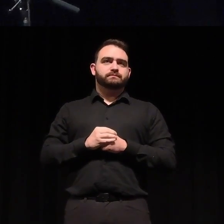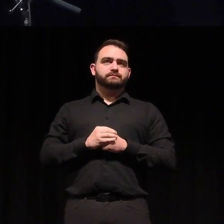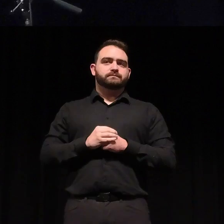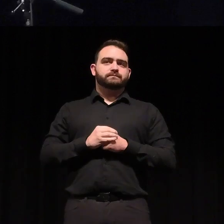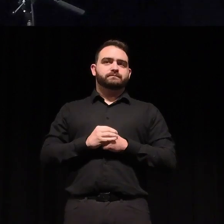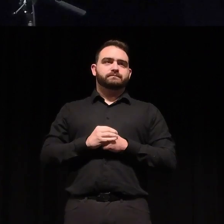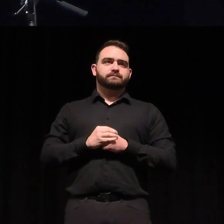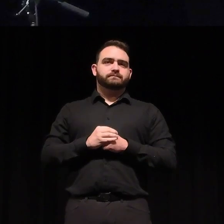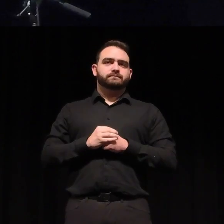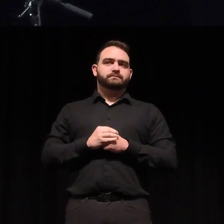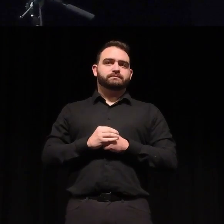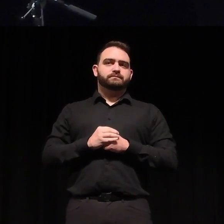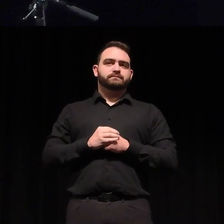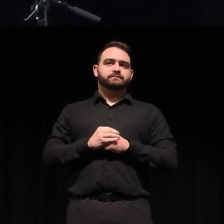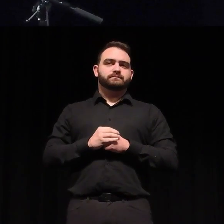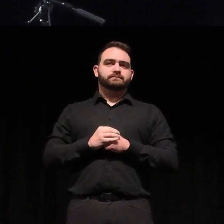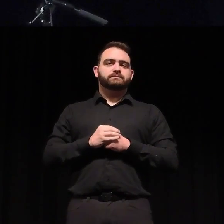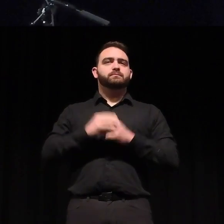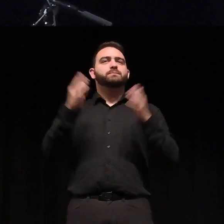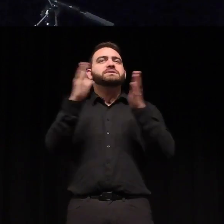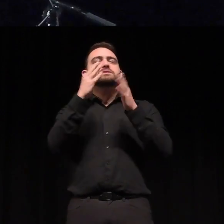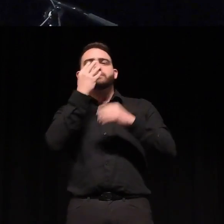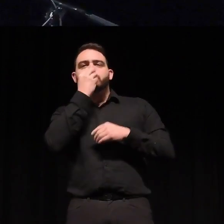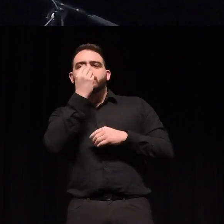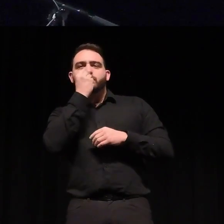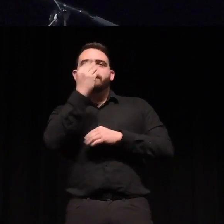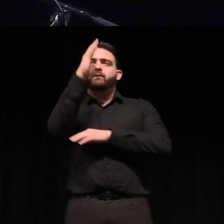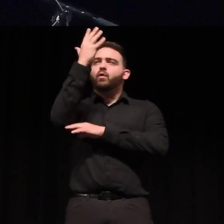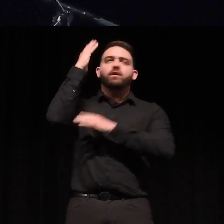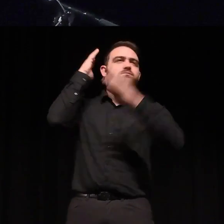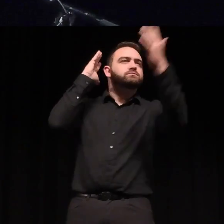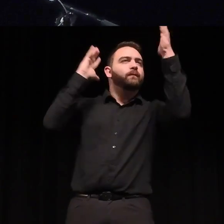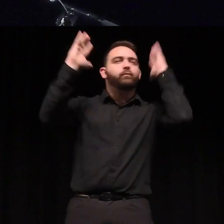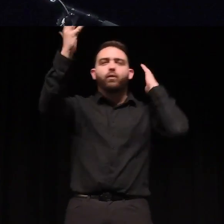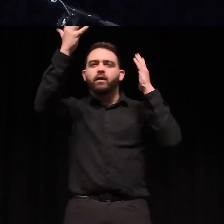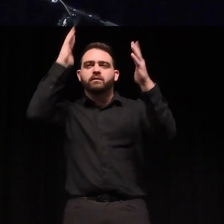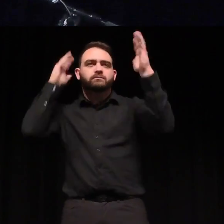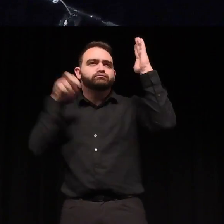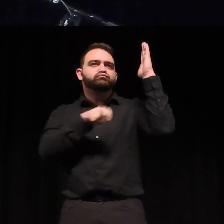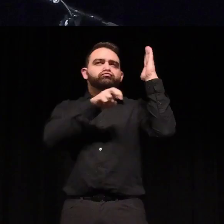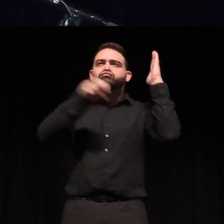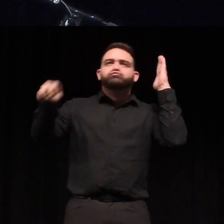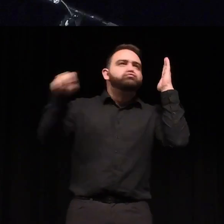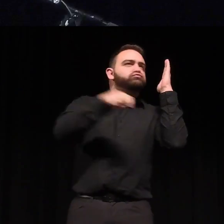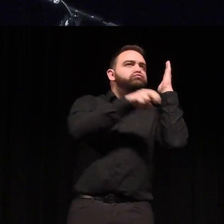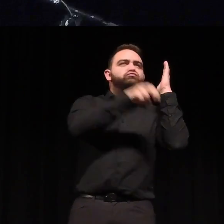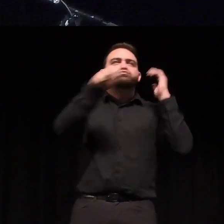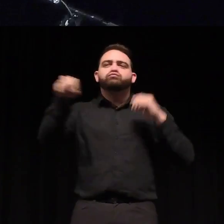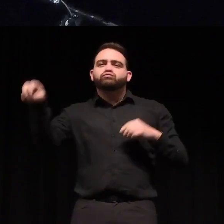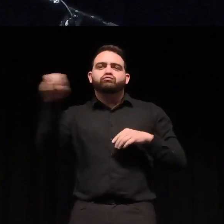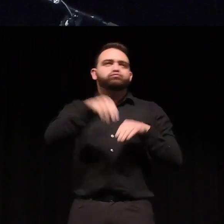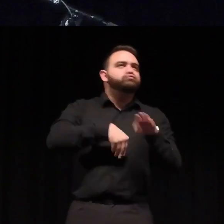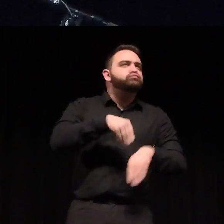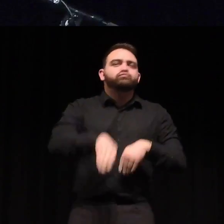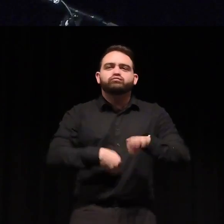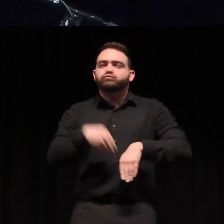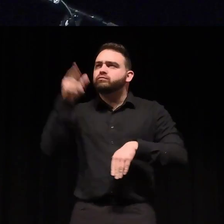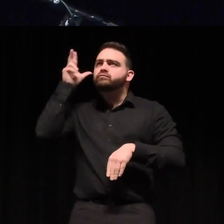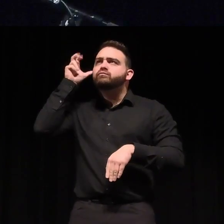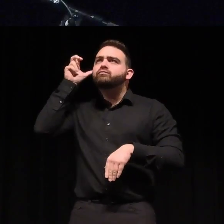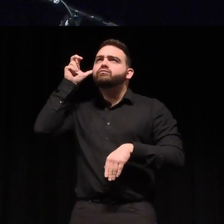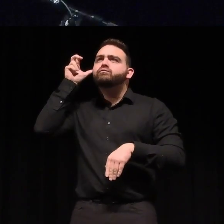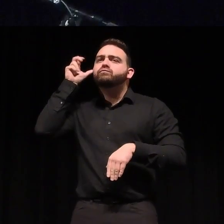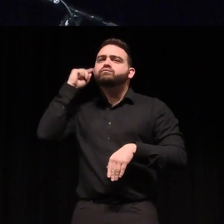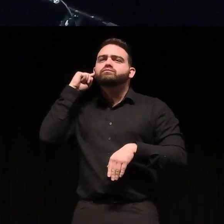Alors, petit loup se promenait dans la forêt et à un moment donné, il a entendu un son qui était tellement beau, ça l'a